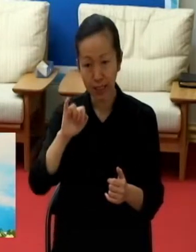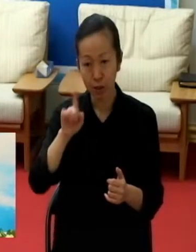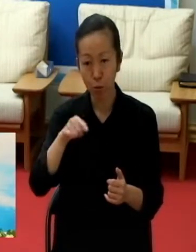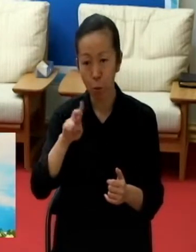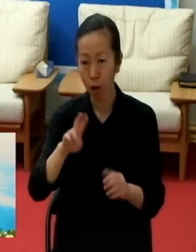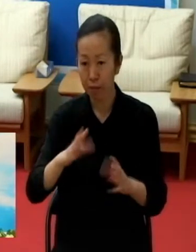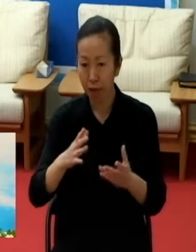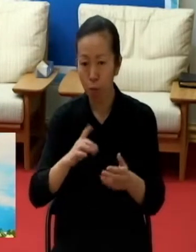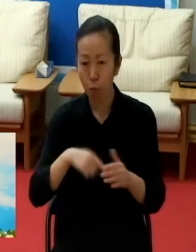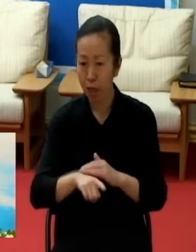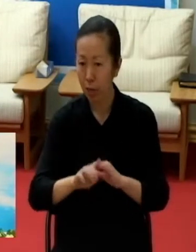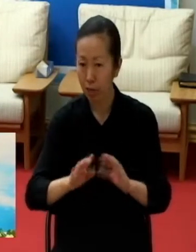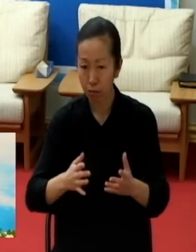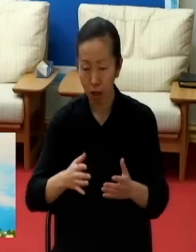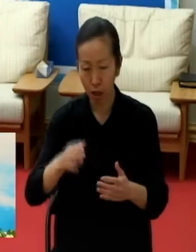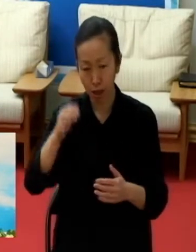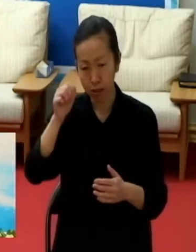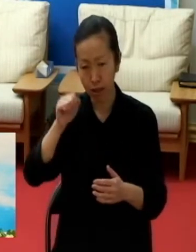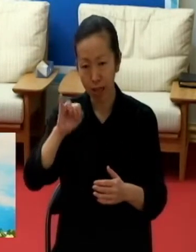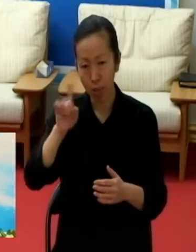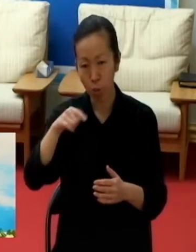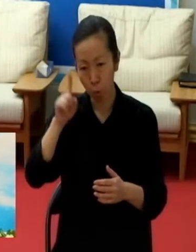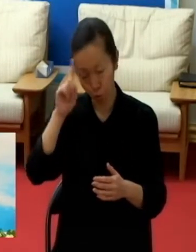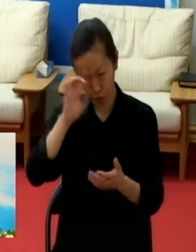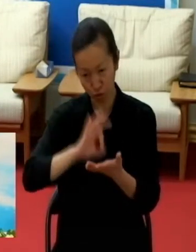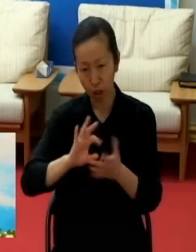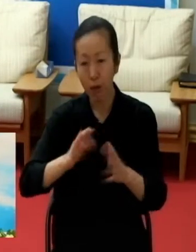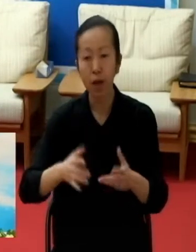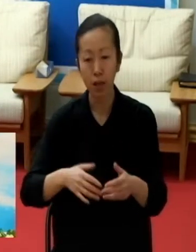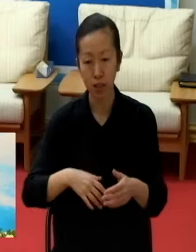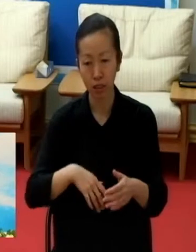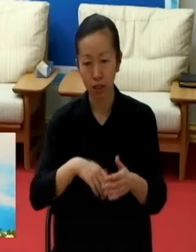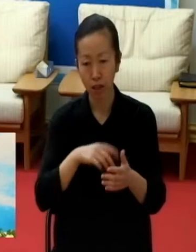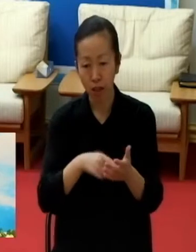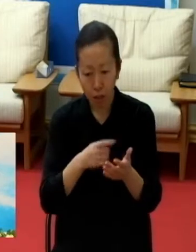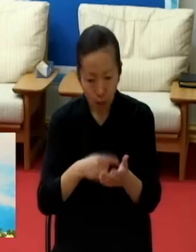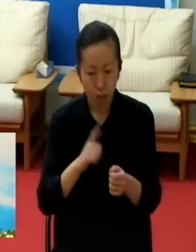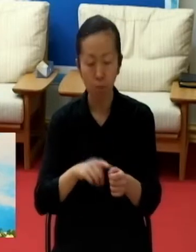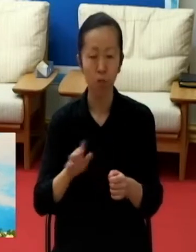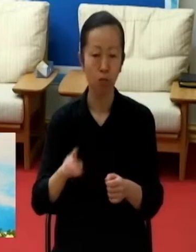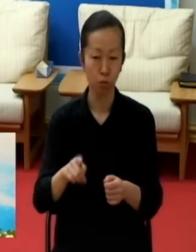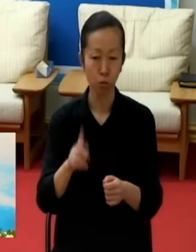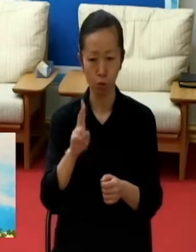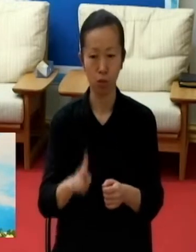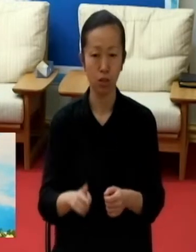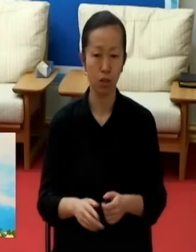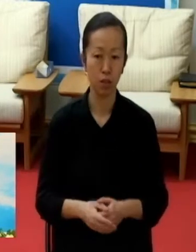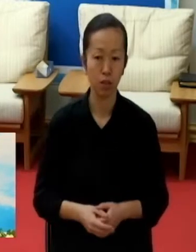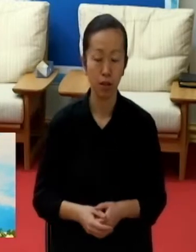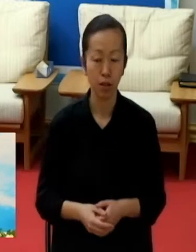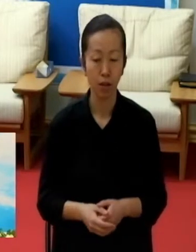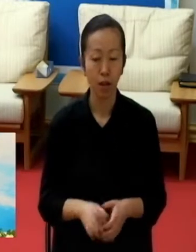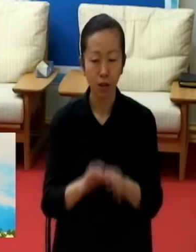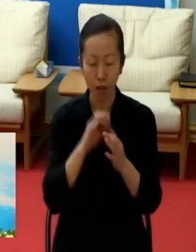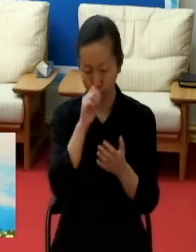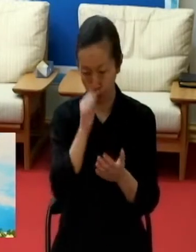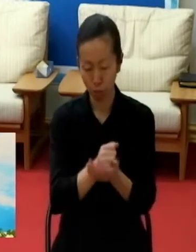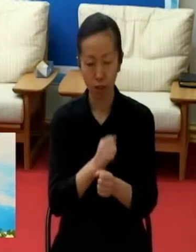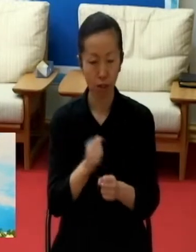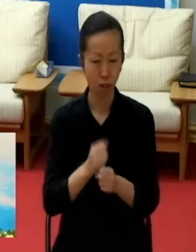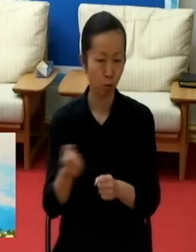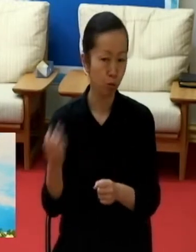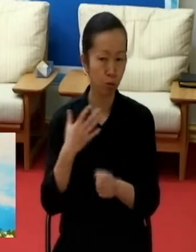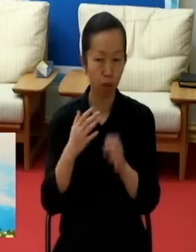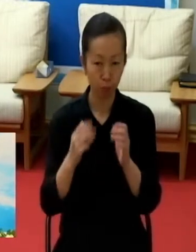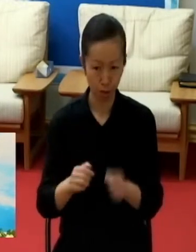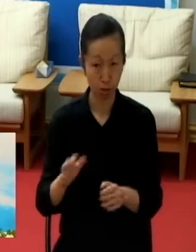才能が足りないからだと。 하나님은 각자 글자에게 엄청난 재능과 능력을 공급해 주셨습니다.